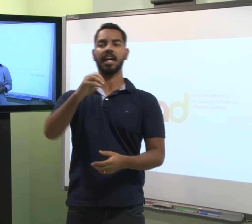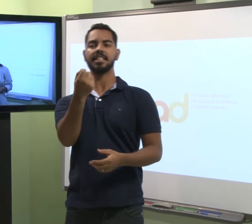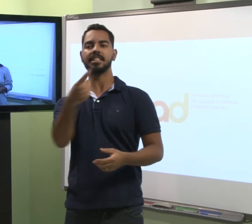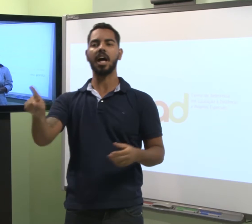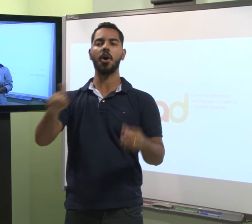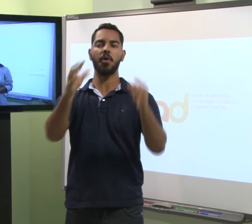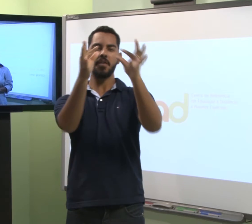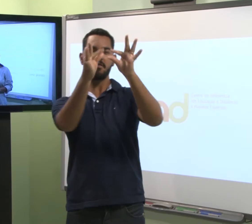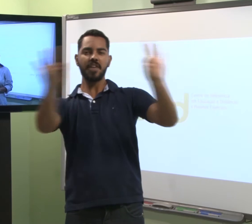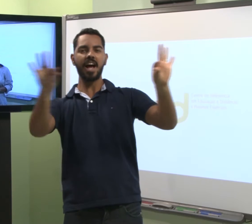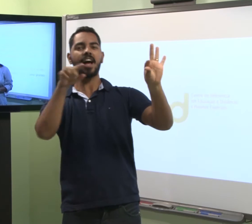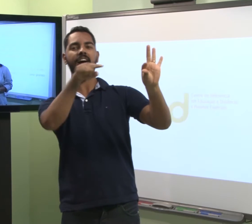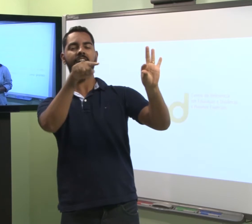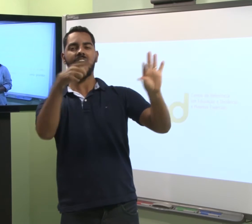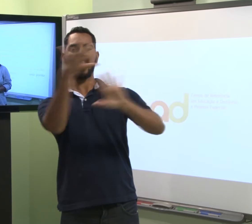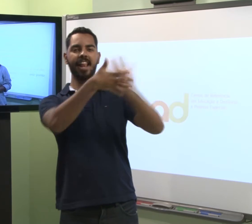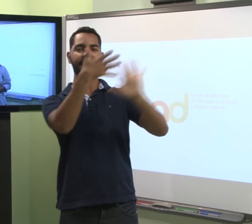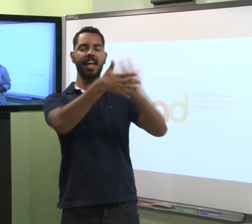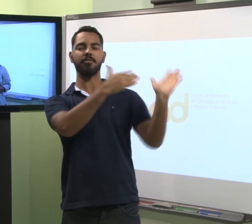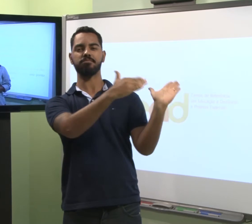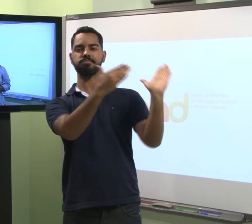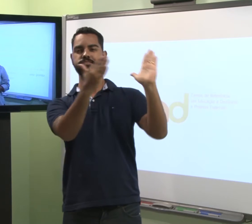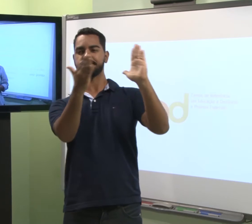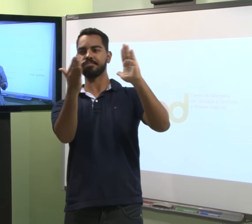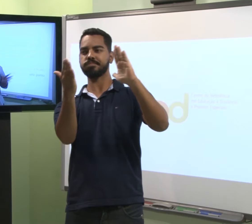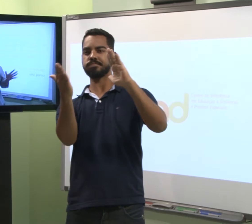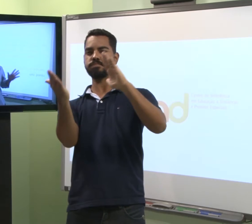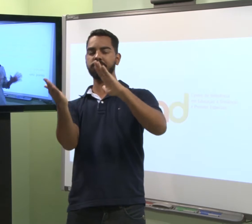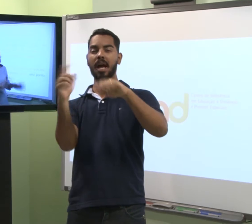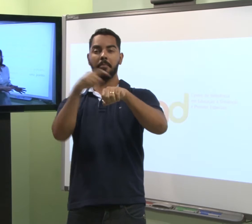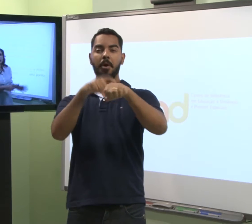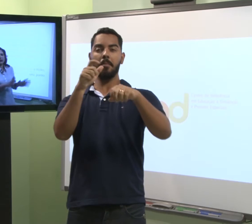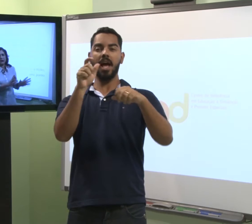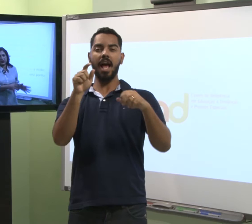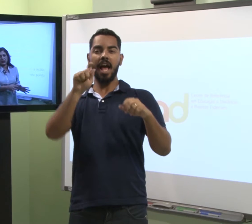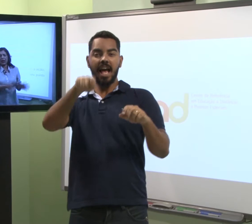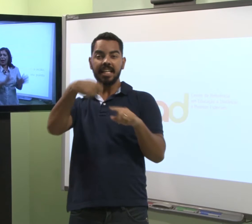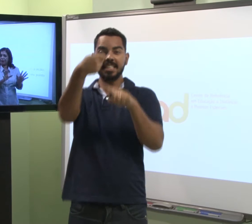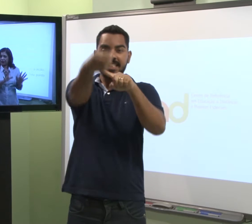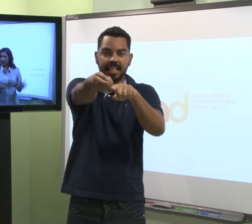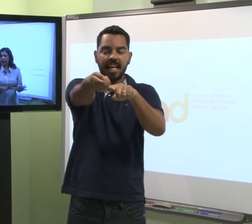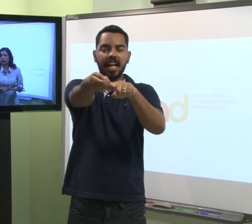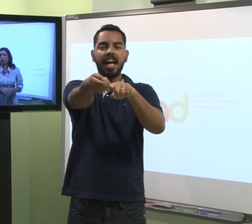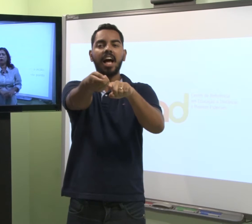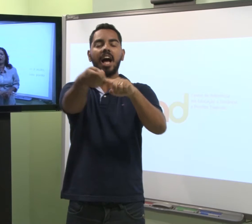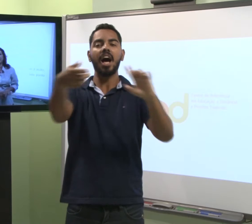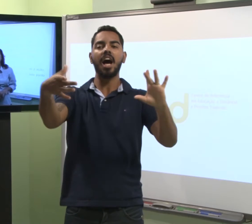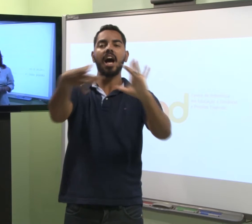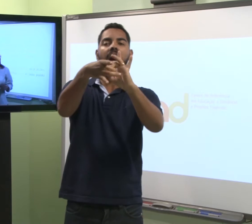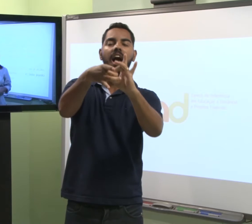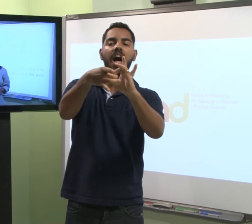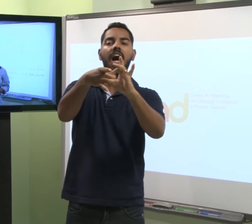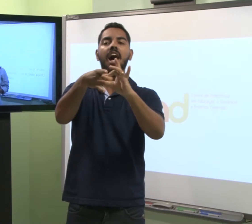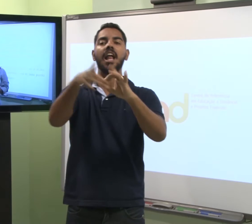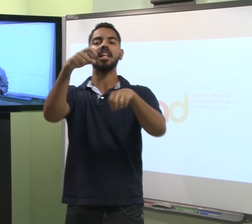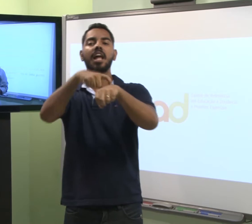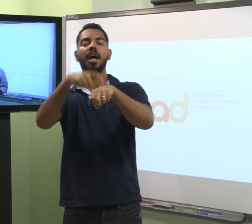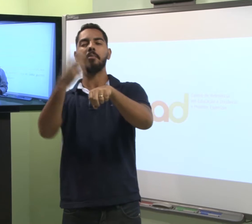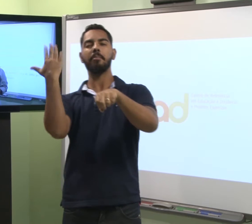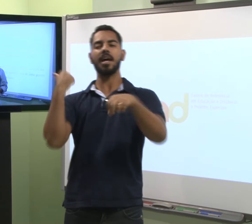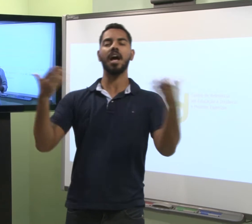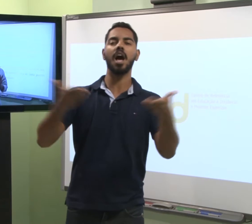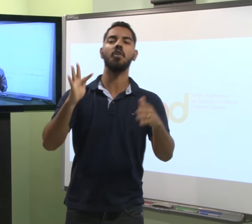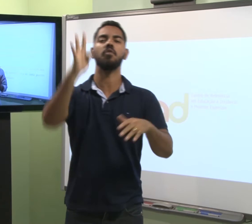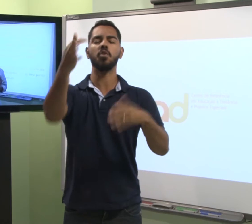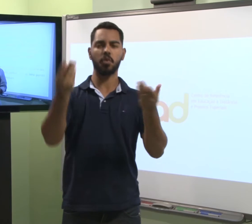sentença, no momento em que é citado o enunciado. Enquanto o aspecto designa a maneira como o falante vê